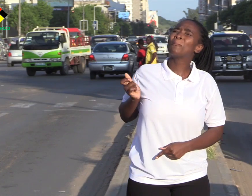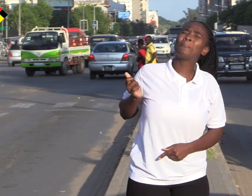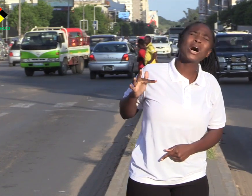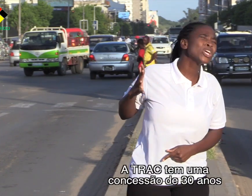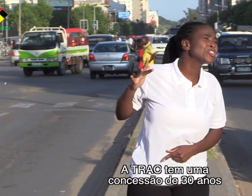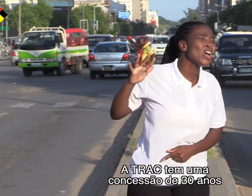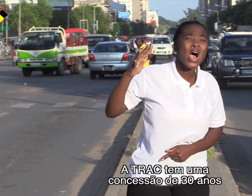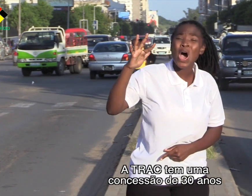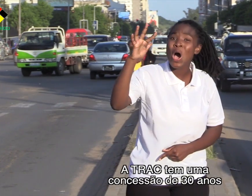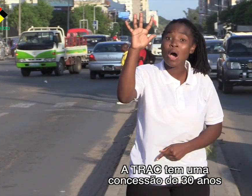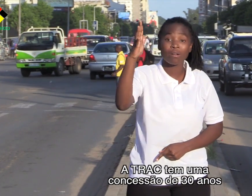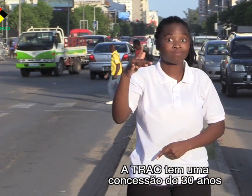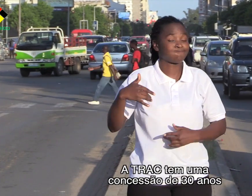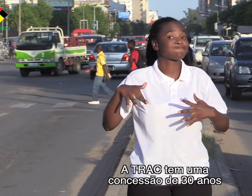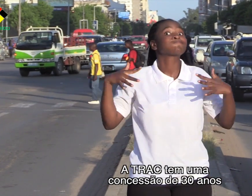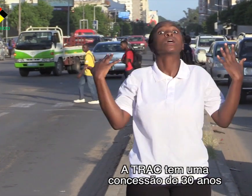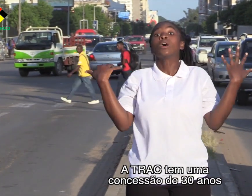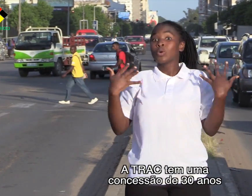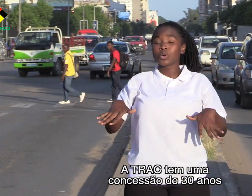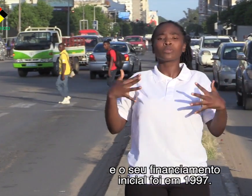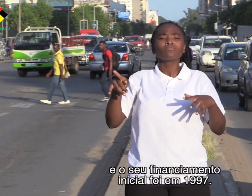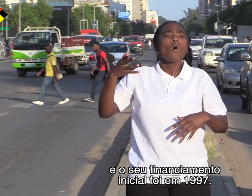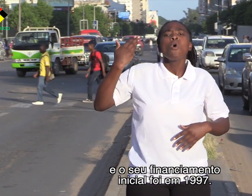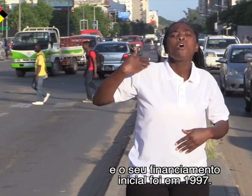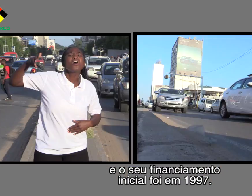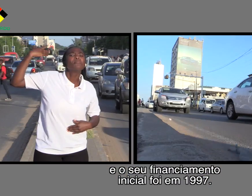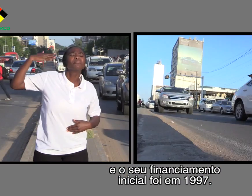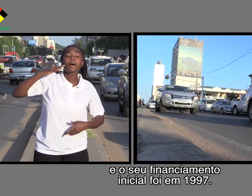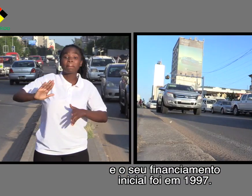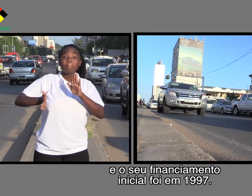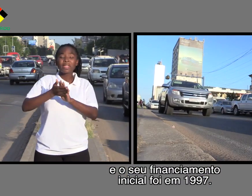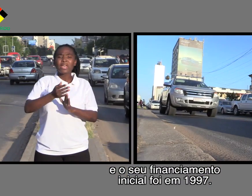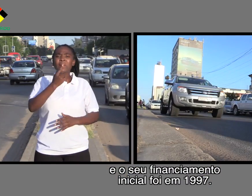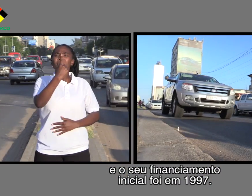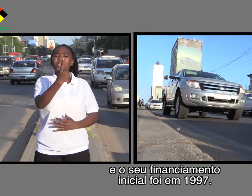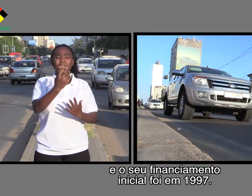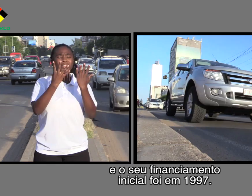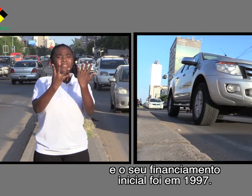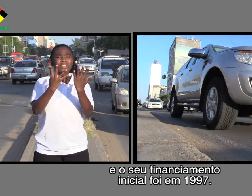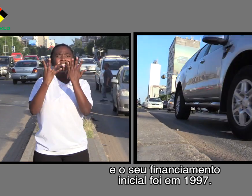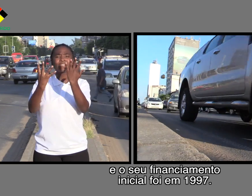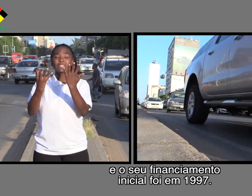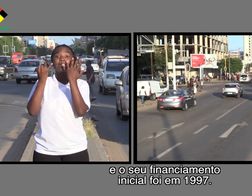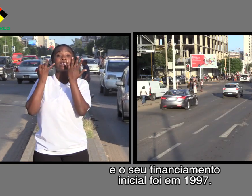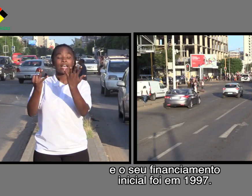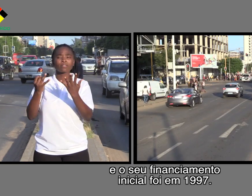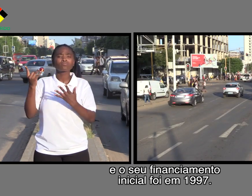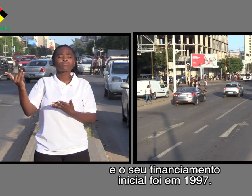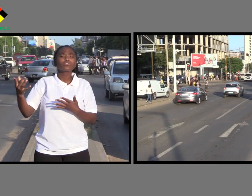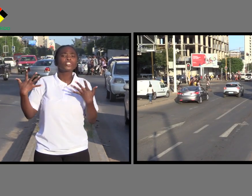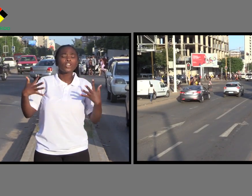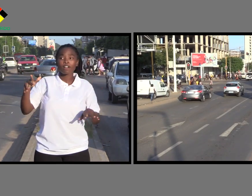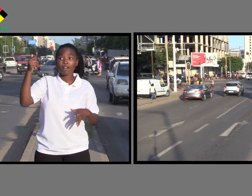A TRAC tem uma concessão de 30 anos e o seu financiamento inicial foi em 1997.